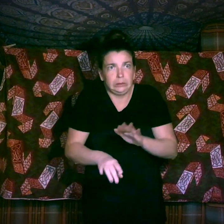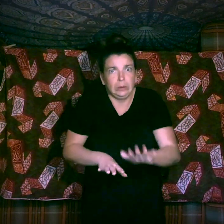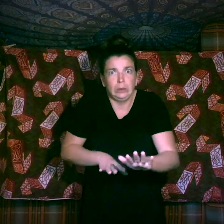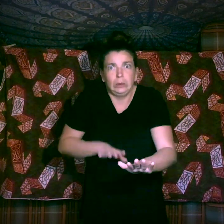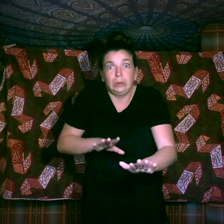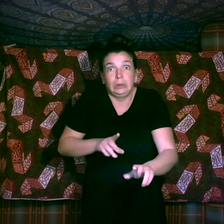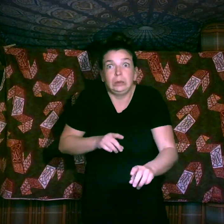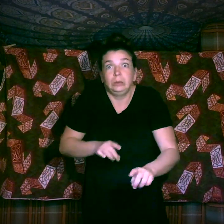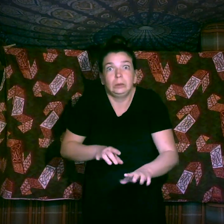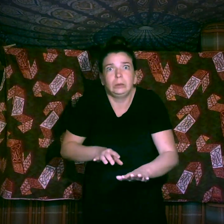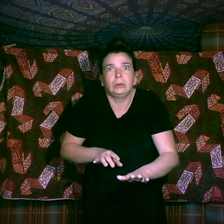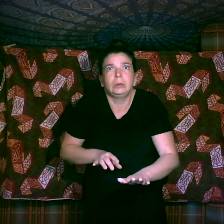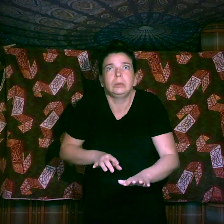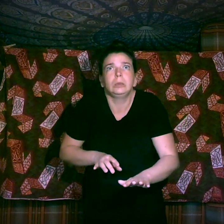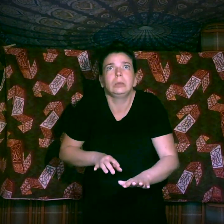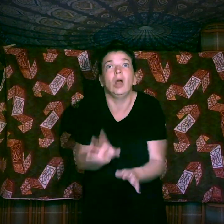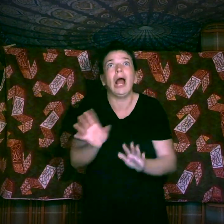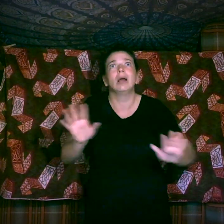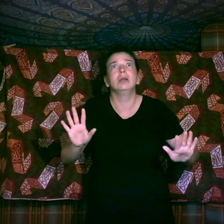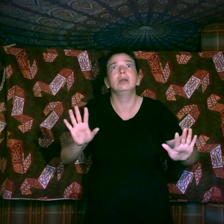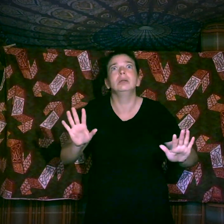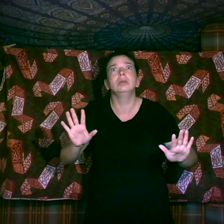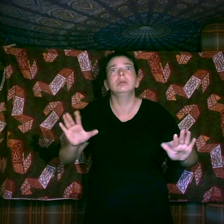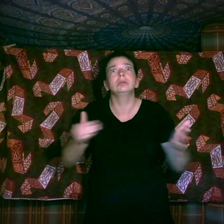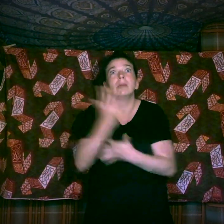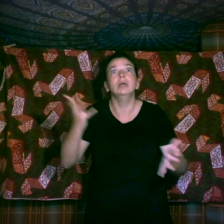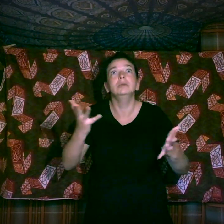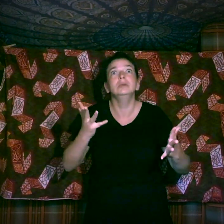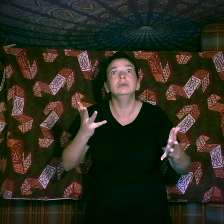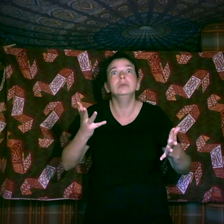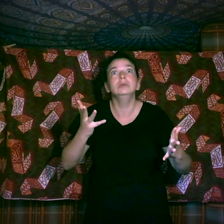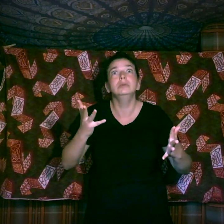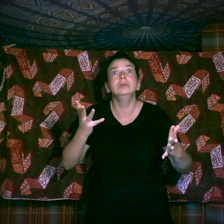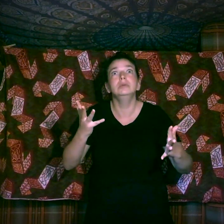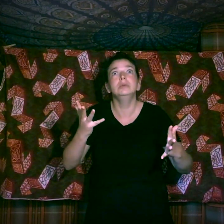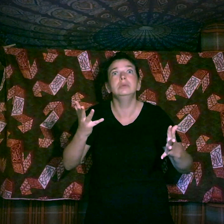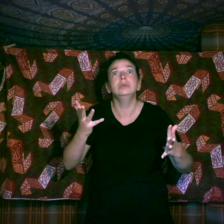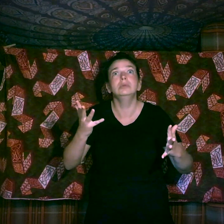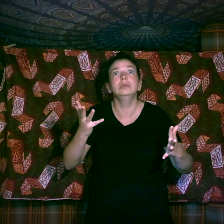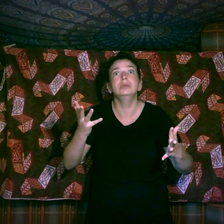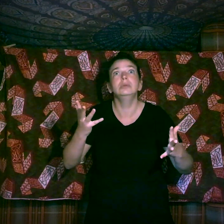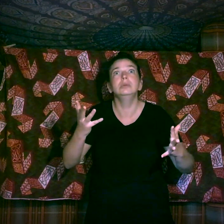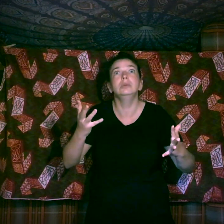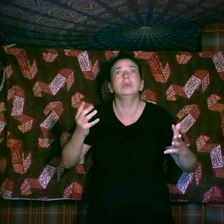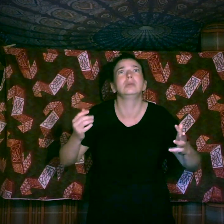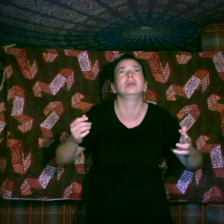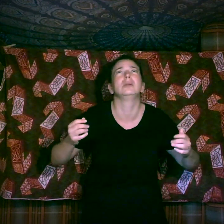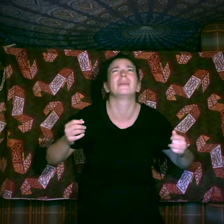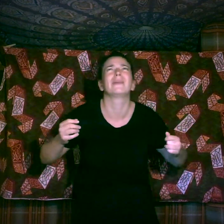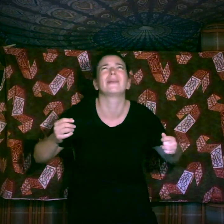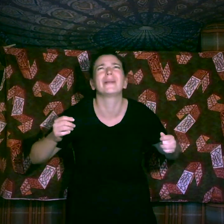petit, peta, petit, peta. Mais qu'y a-t-il?